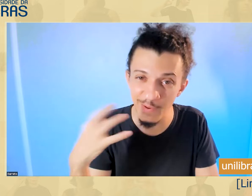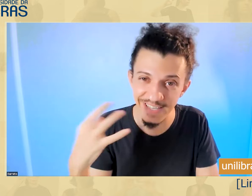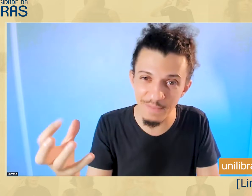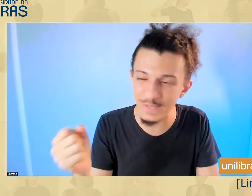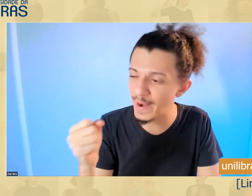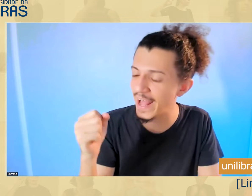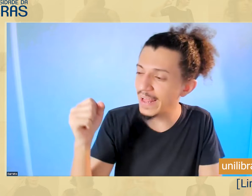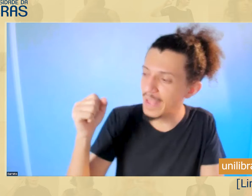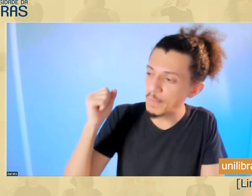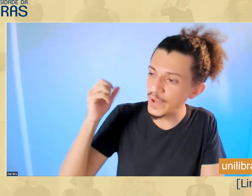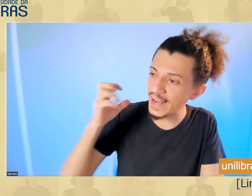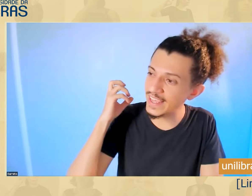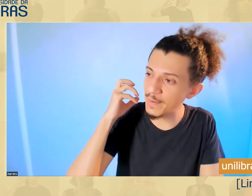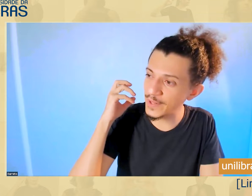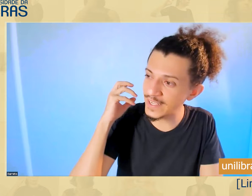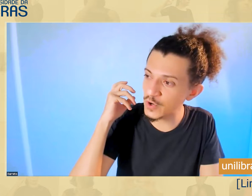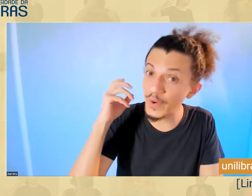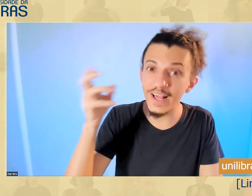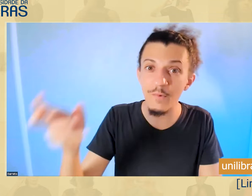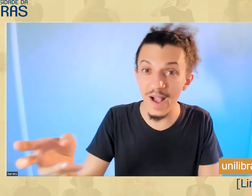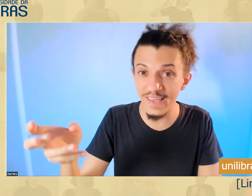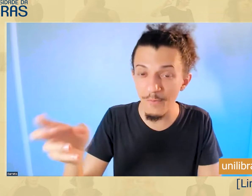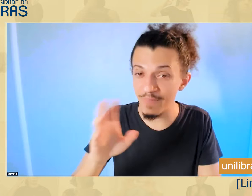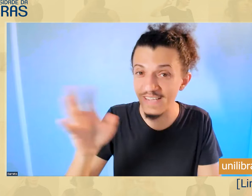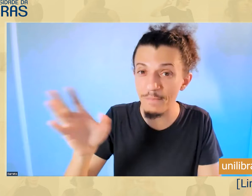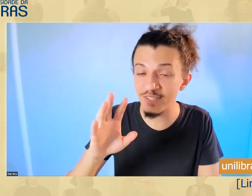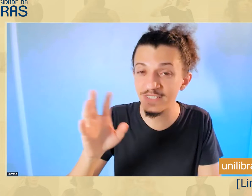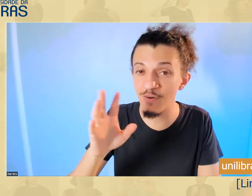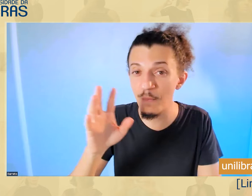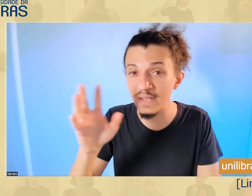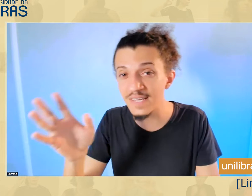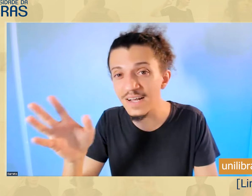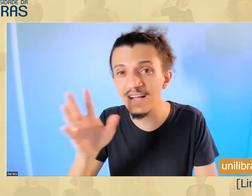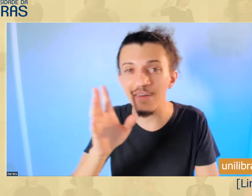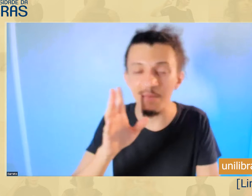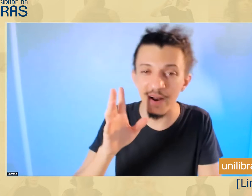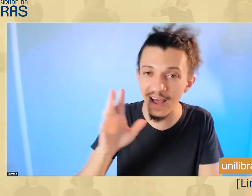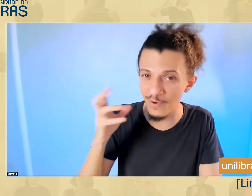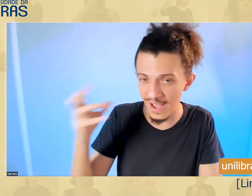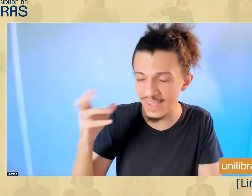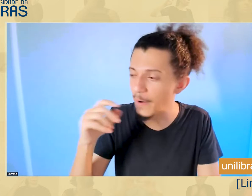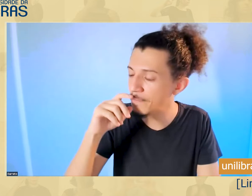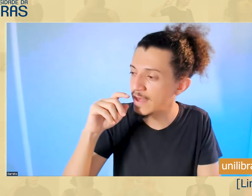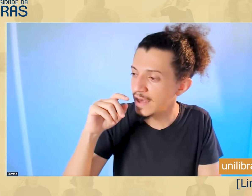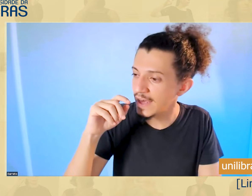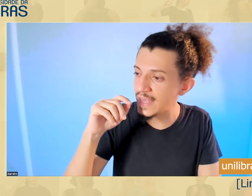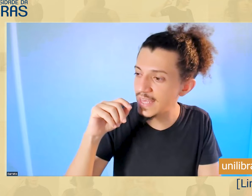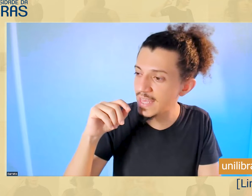pediu para eu ensinar Libras para ela, porque ela queria poder se comunicar com a Raquel. Nessa época a gente estava começando a namorar, eu e a